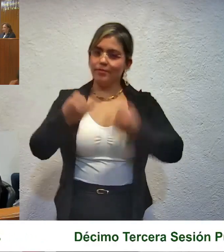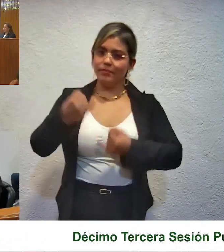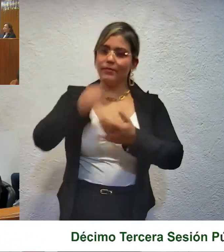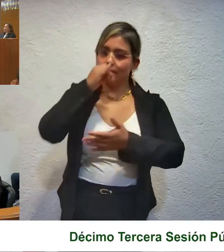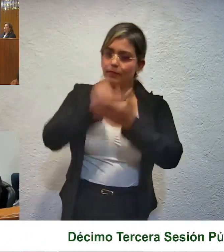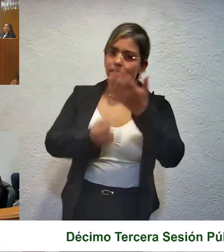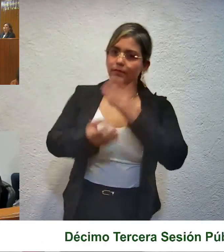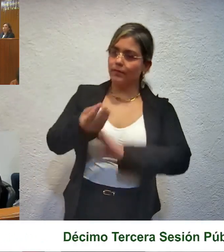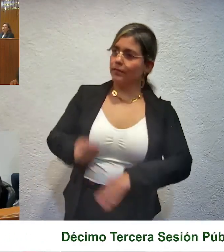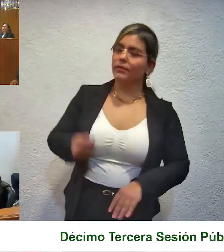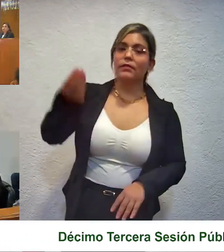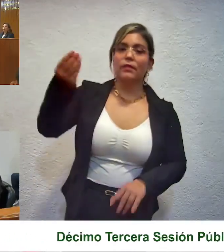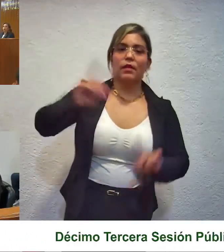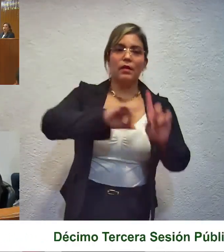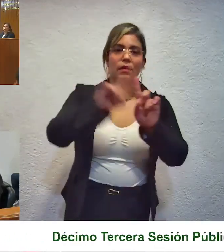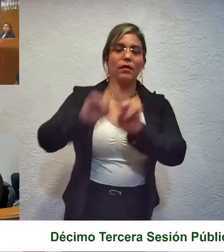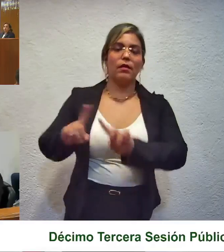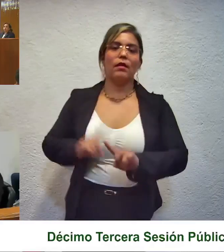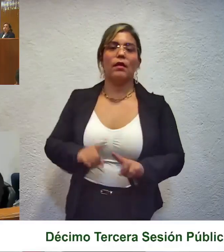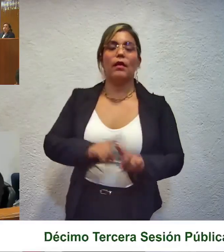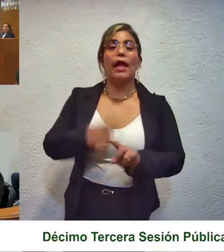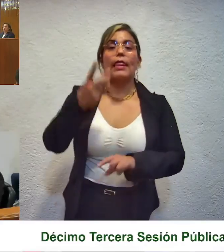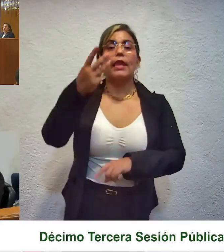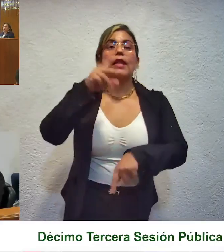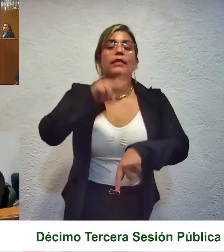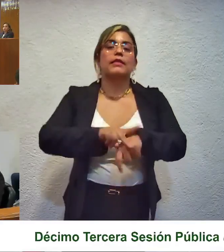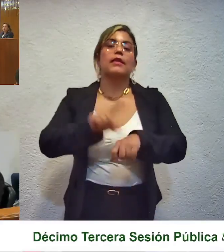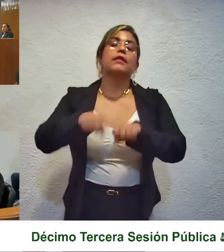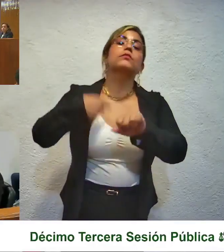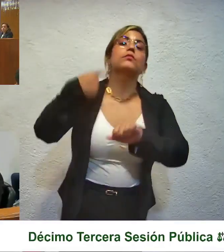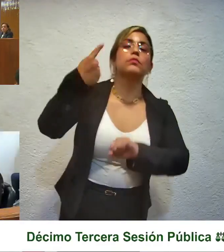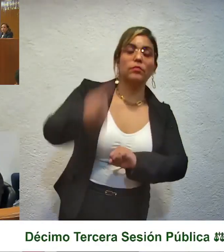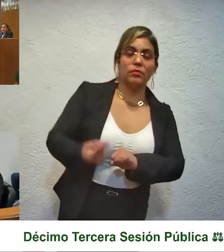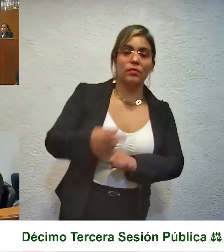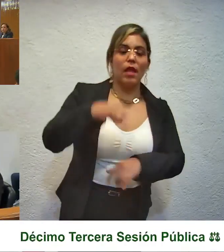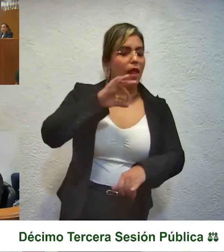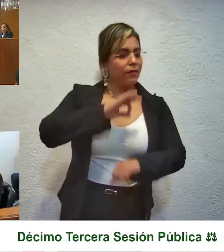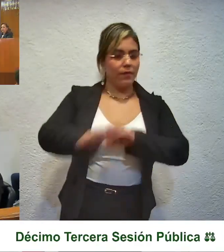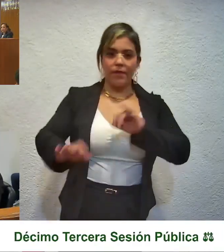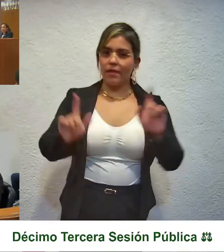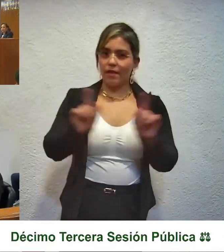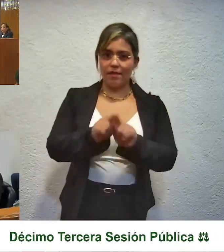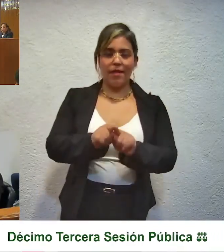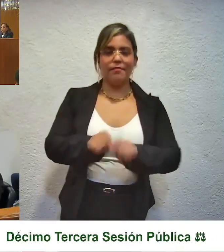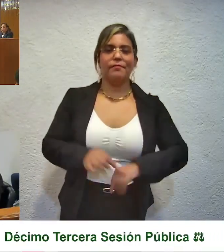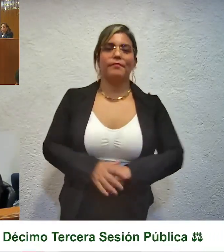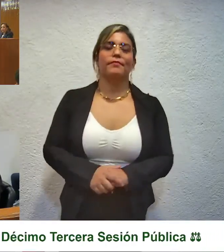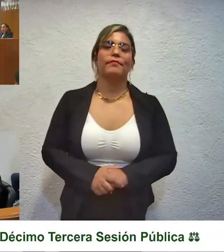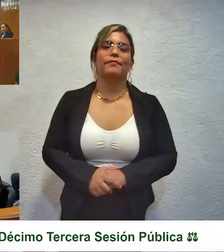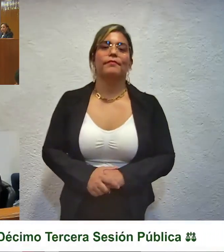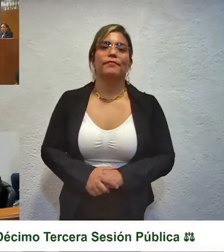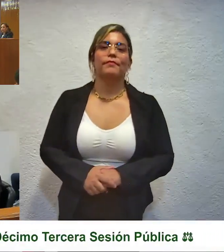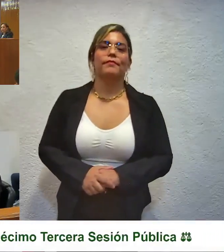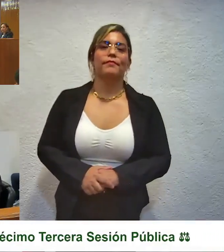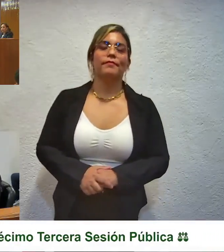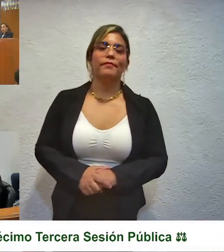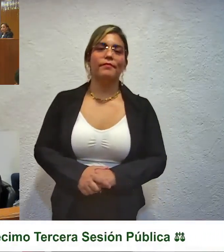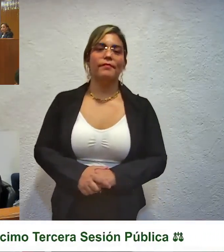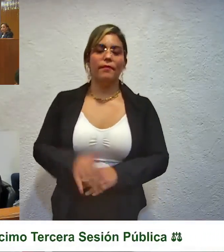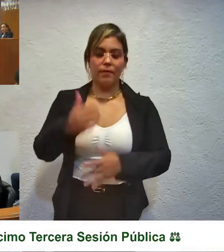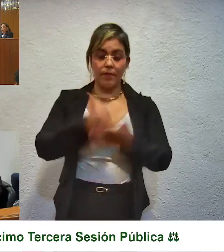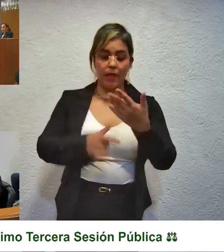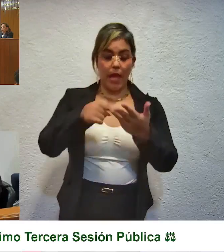acciones desplegadas dentro de un plazo de 3 días hábiles siguientes a la conclusión de la elección. Ahora bien, en el proyecto